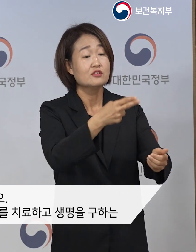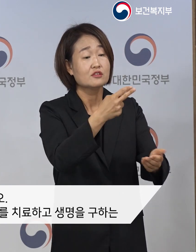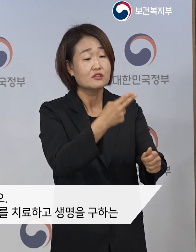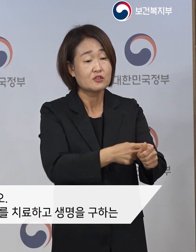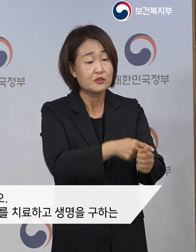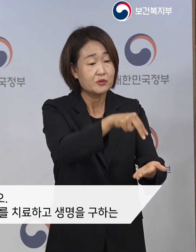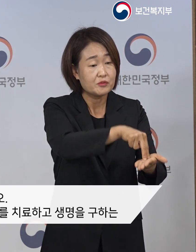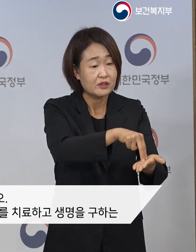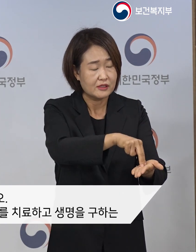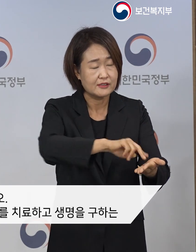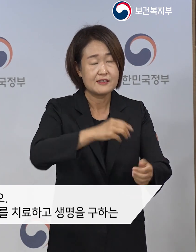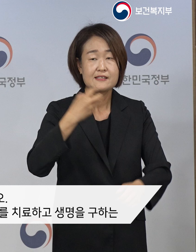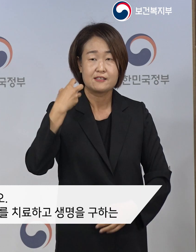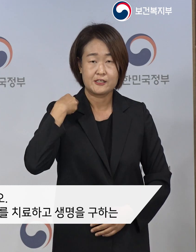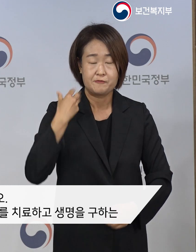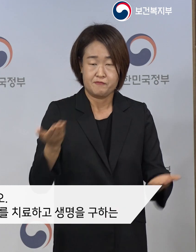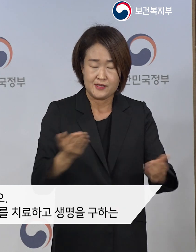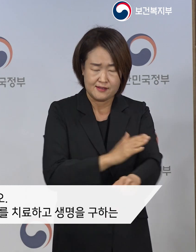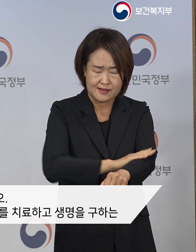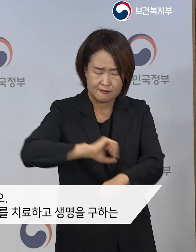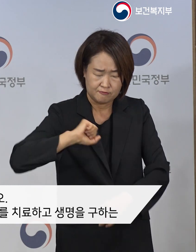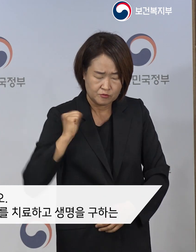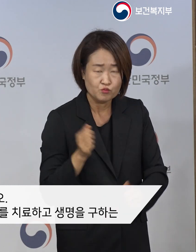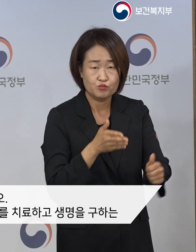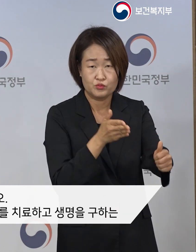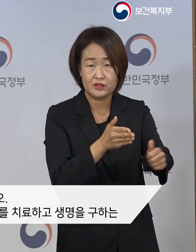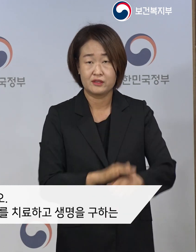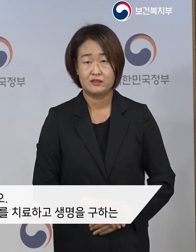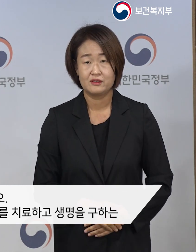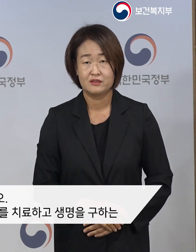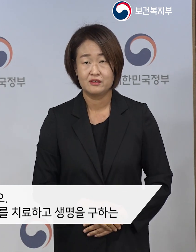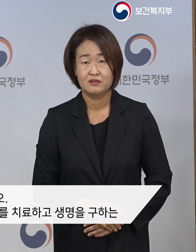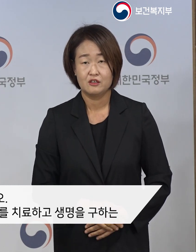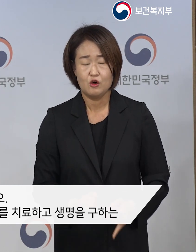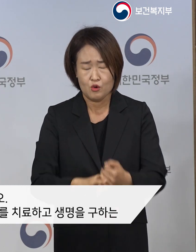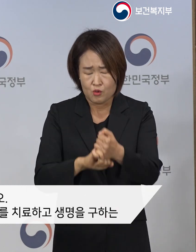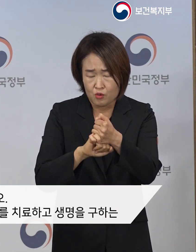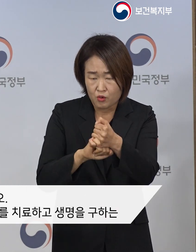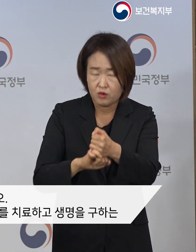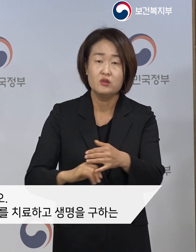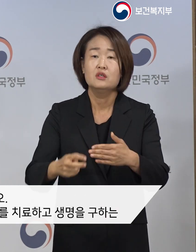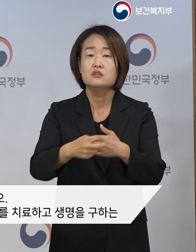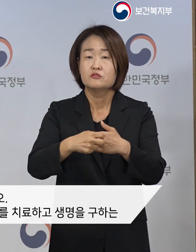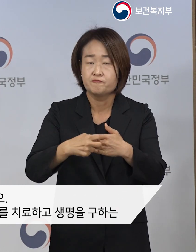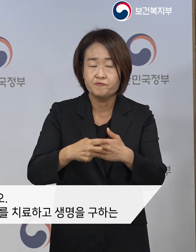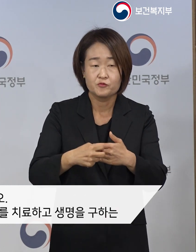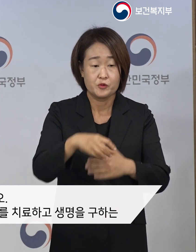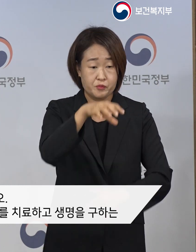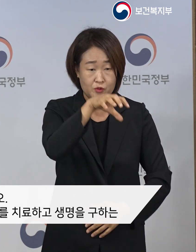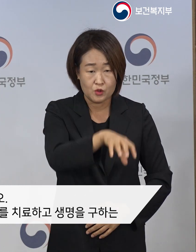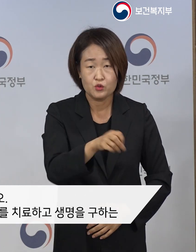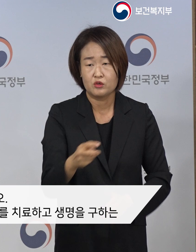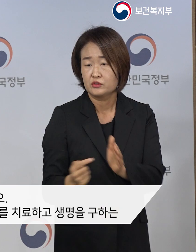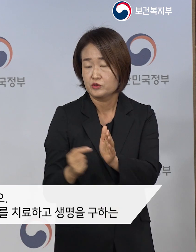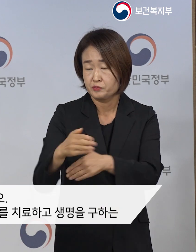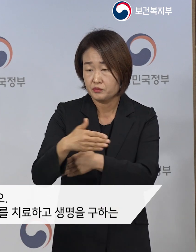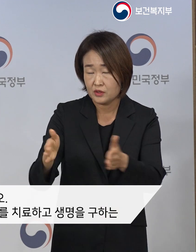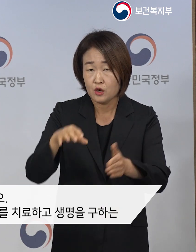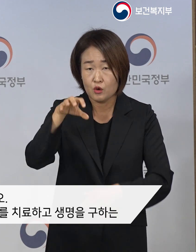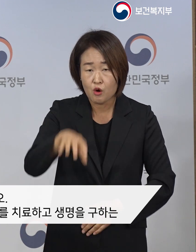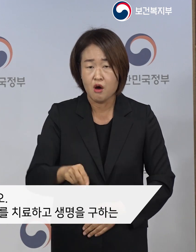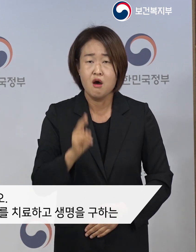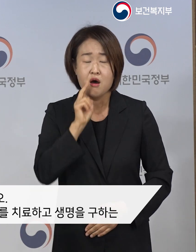자신의 자리에서 진료 현장을 지켜주십시오. 병원에서, 응급실에서, 중환자실에서